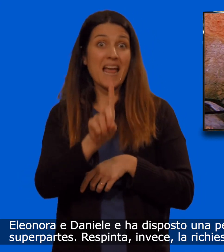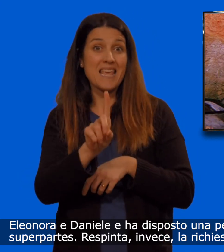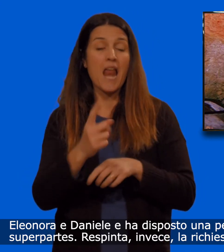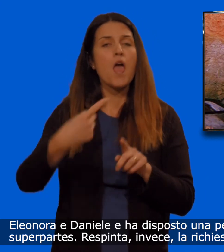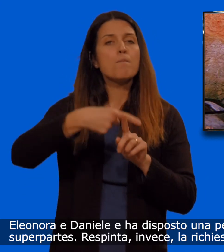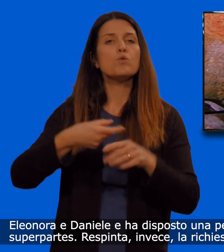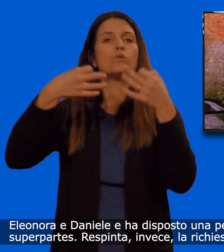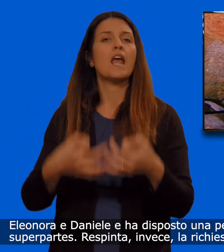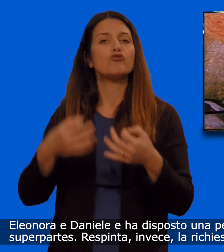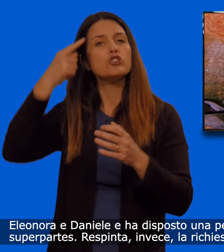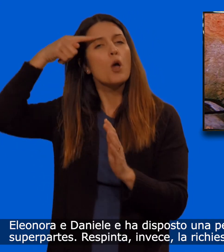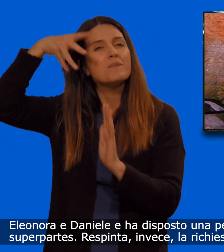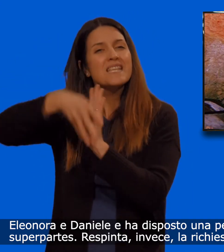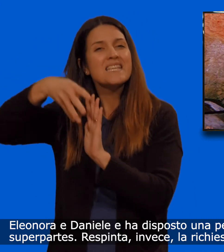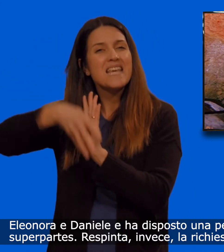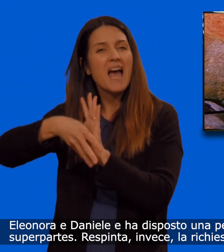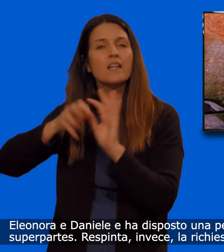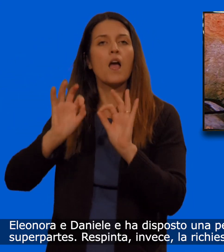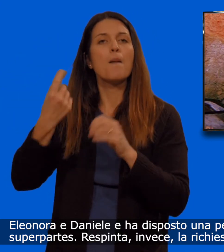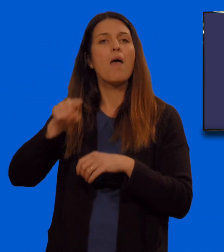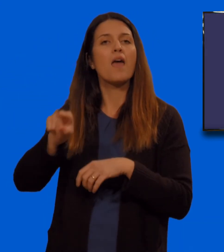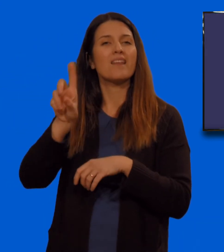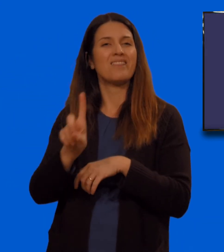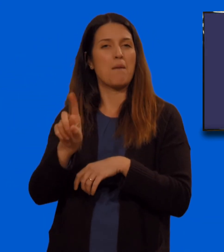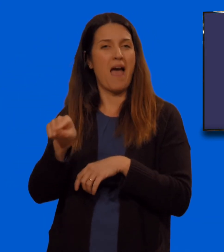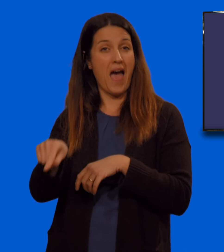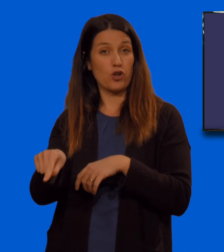Respinta invece la richiesta di rito abbreviato.